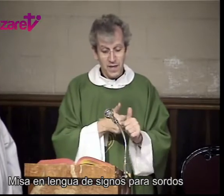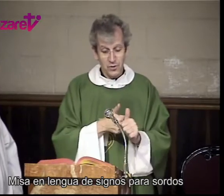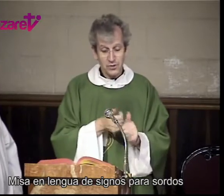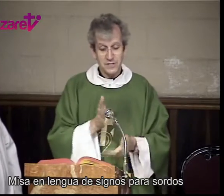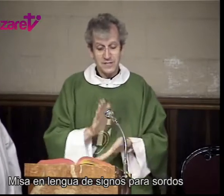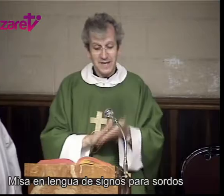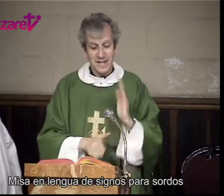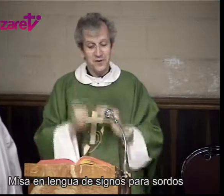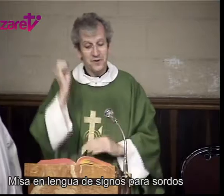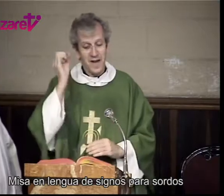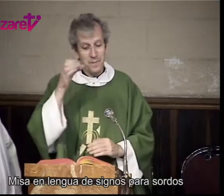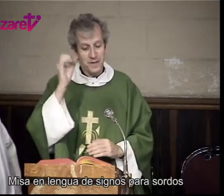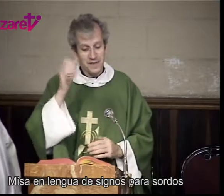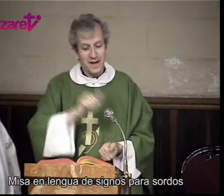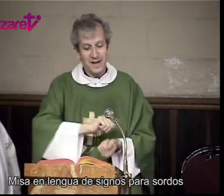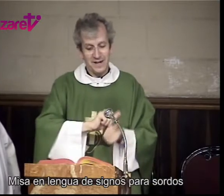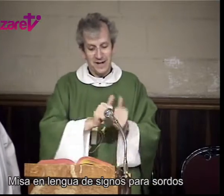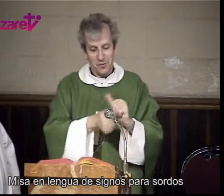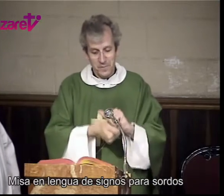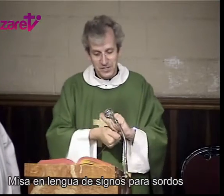Ellos salieron a predicar la conversión,